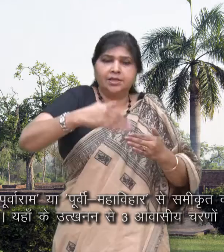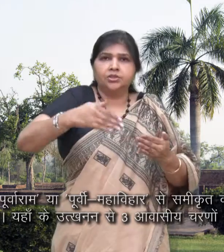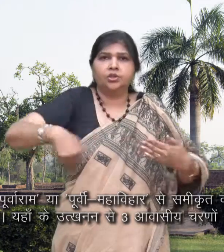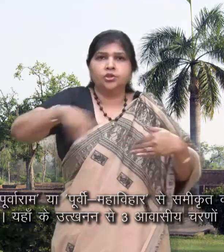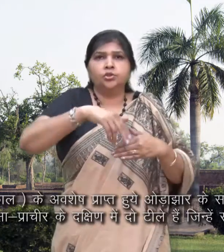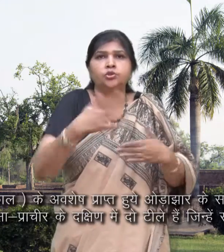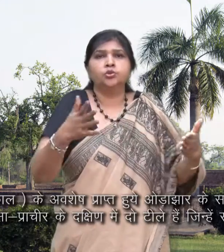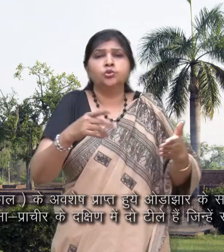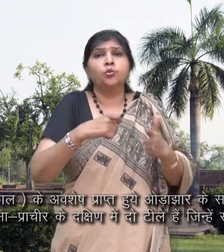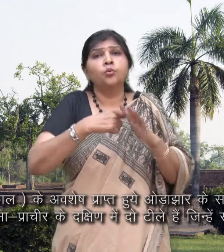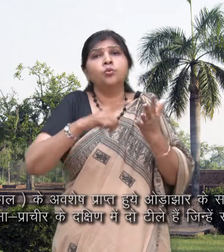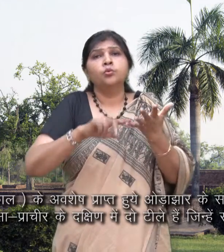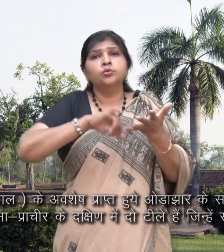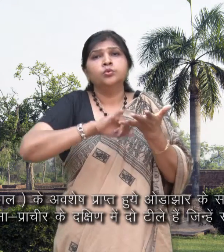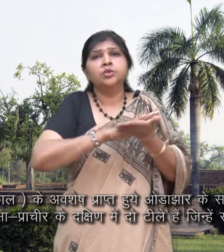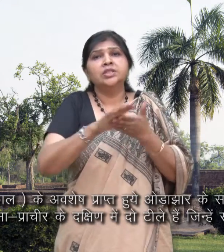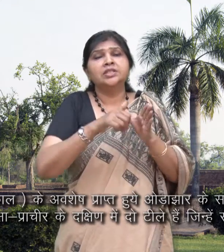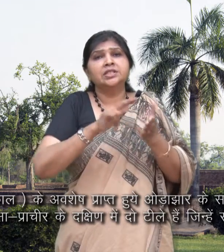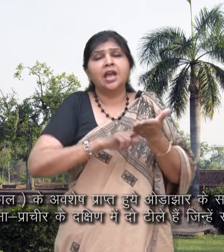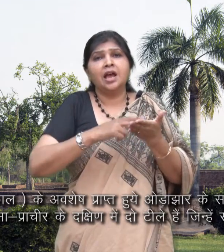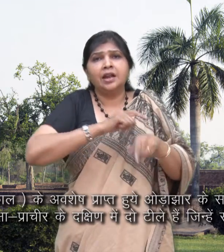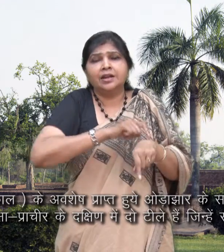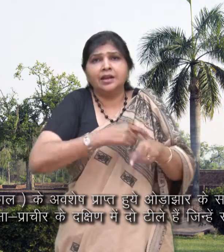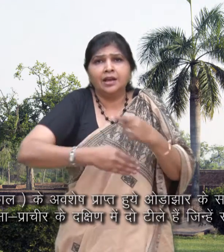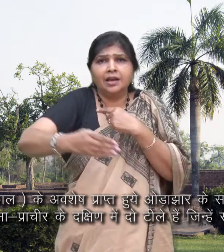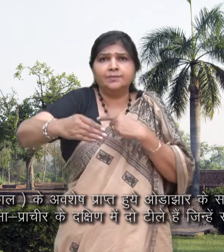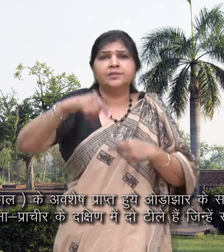कुषाण काल से लेकर गुप्त काल के अवशेष प्राप्त हुए हैं।